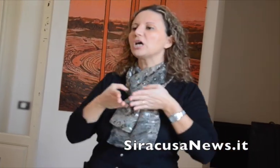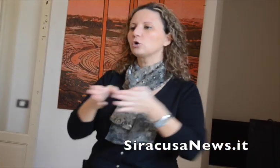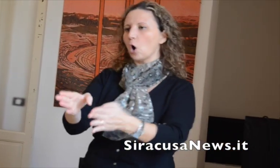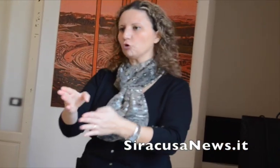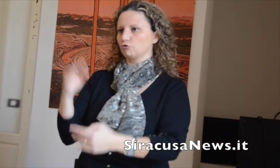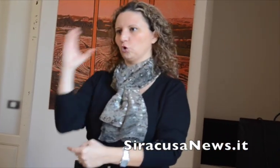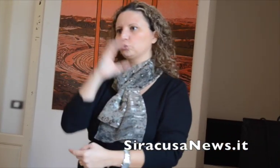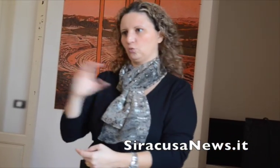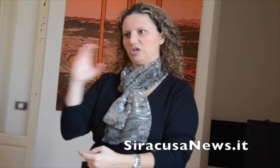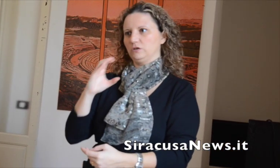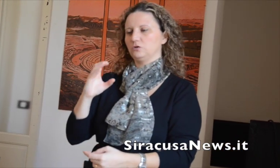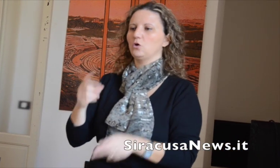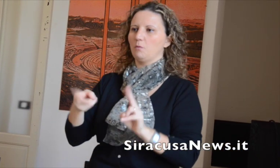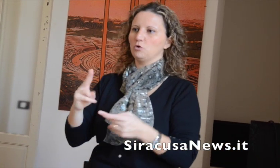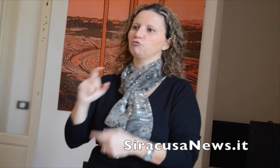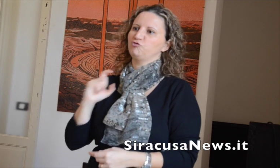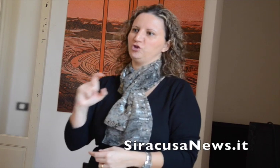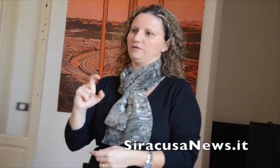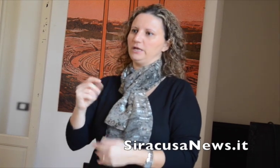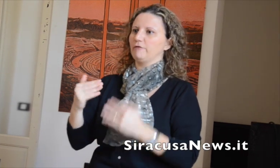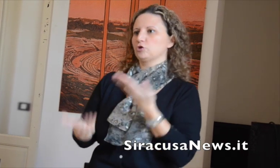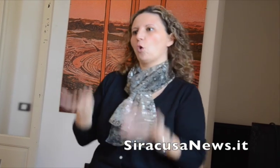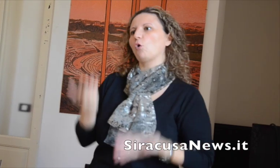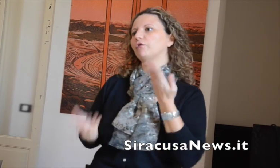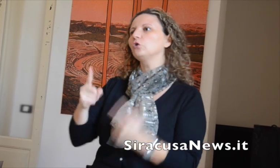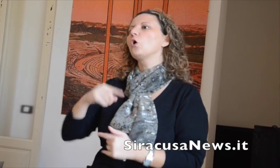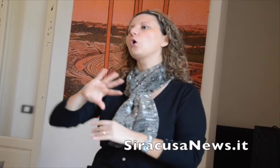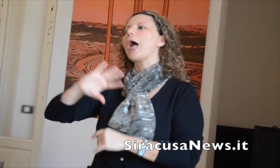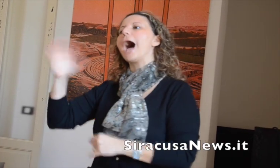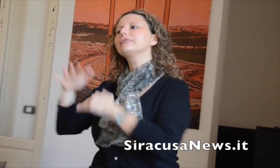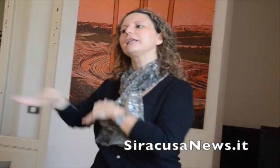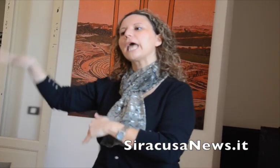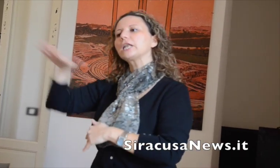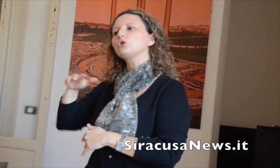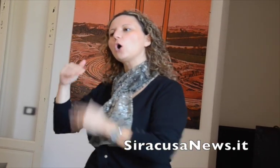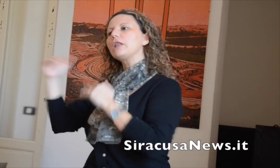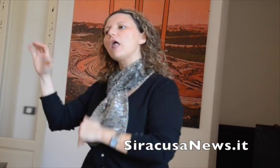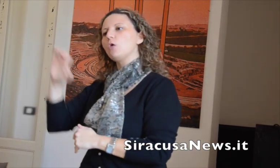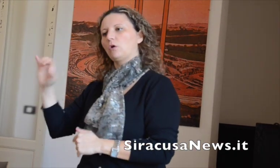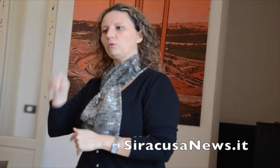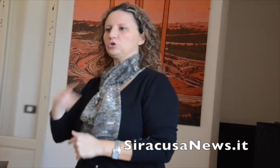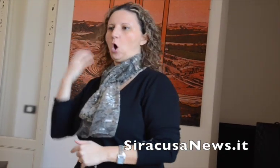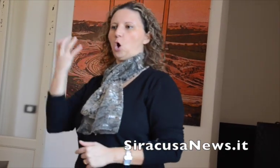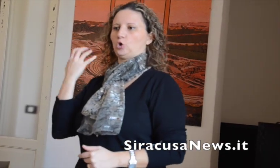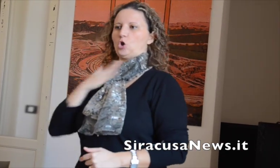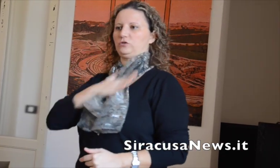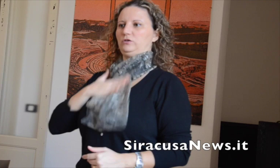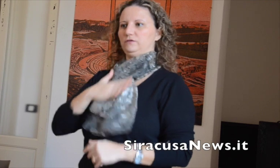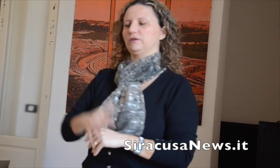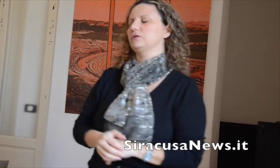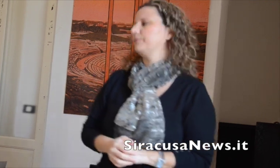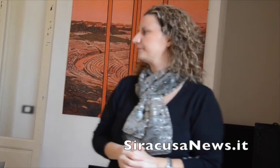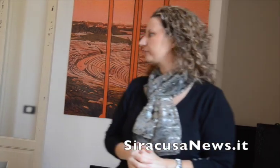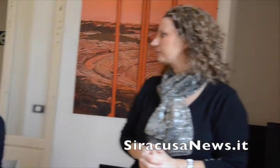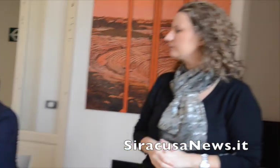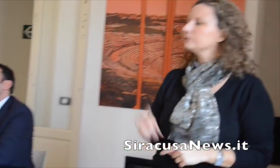non hanno particolare difficoltà nel visitare i luoghi ma soltanto di avere un interprete che possa parlare la lingua dei segni. Era solo questo